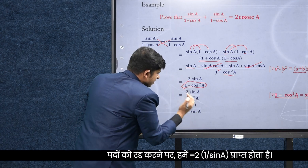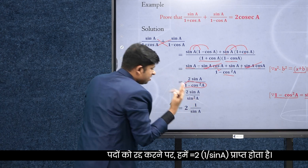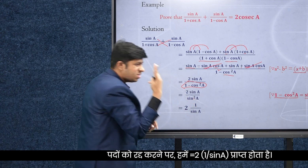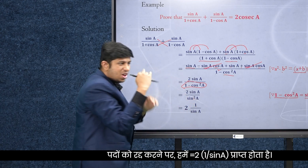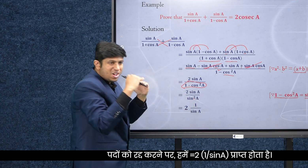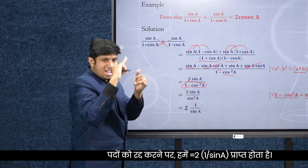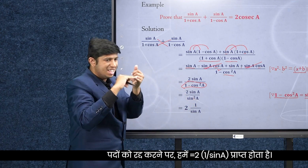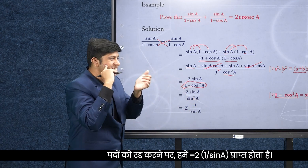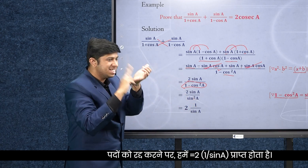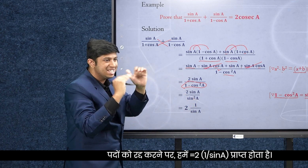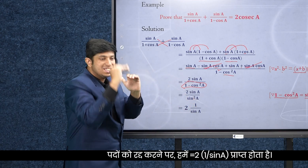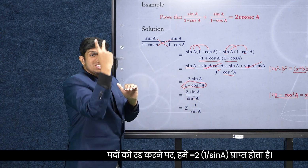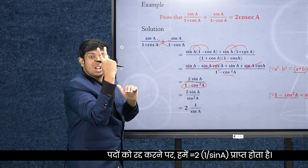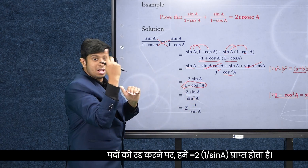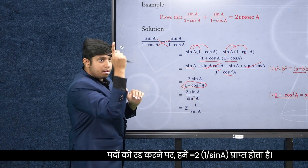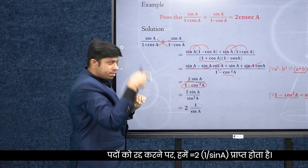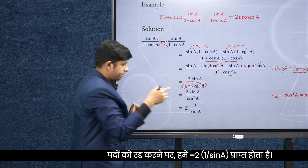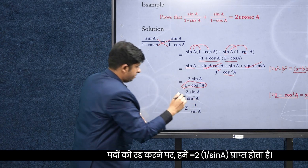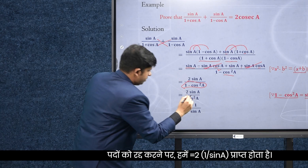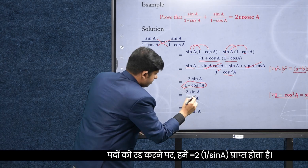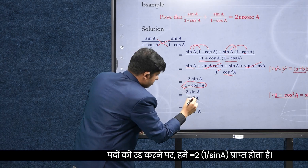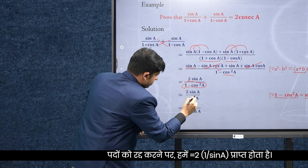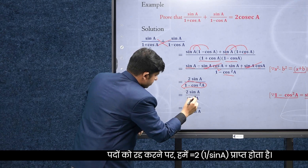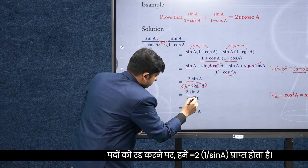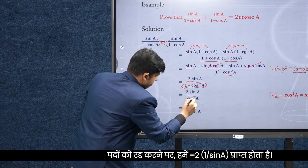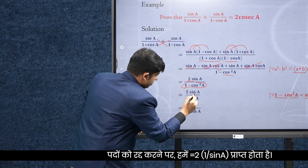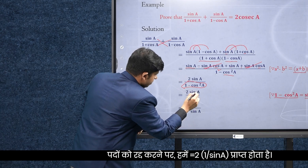पदों को रद्द करने पर हमें सिना प्राप्त होता है।